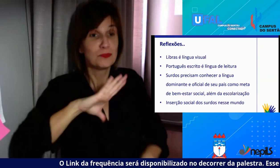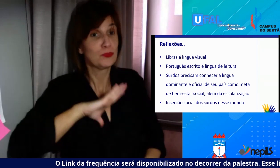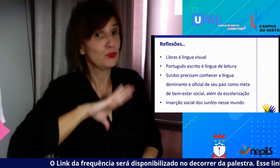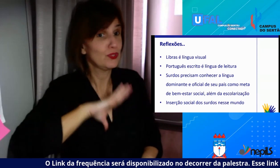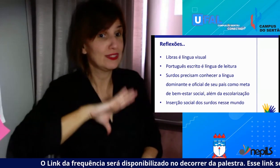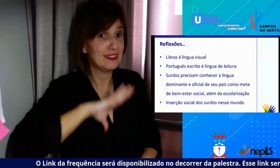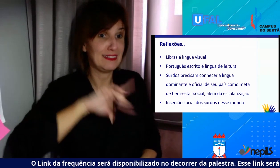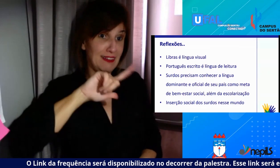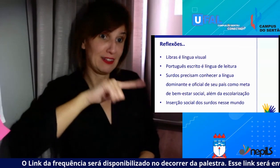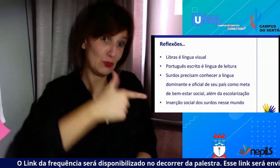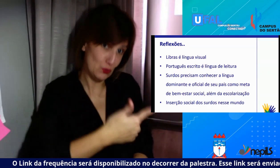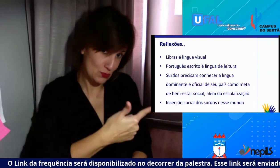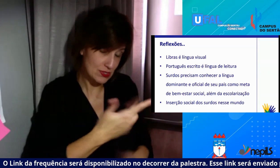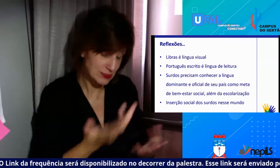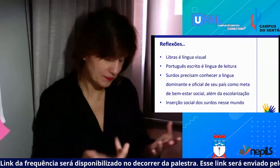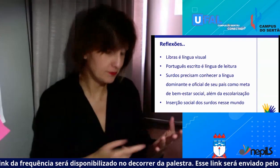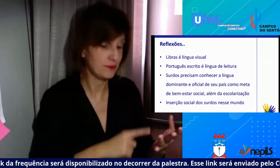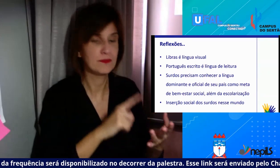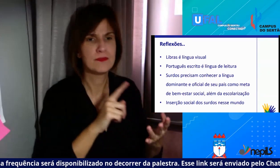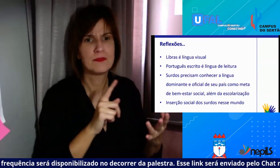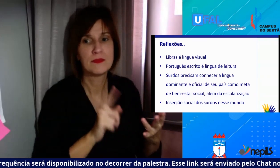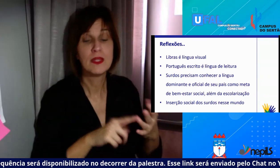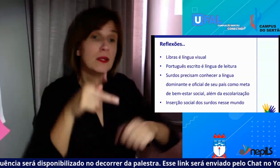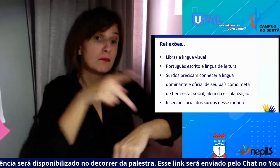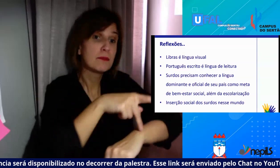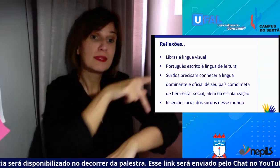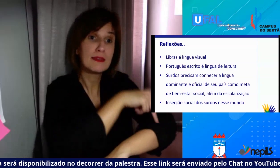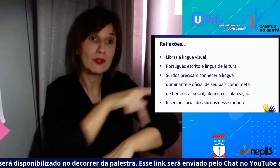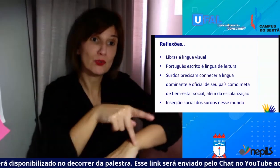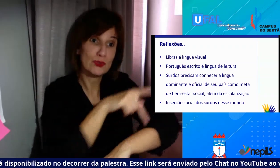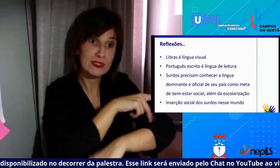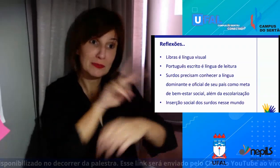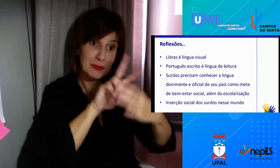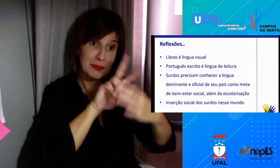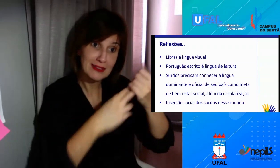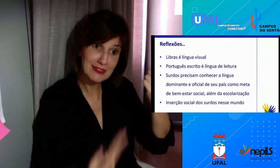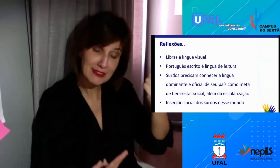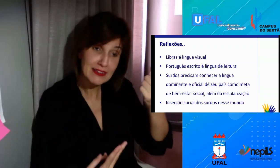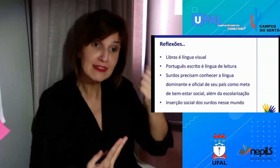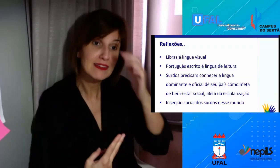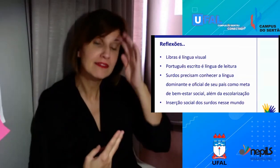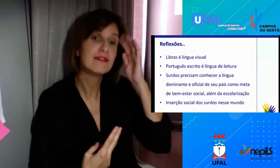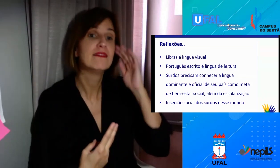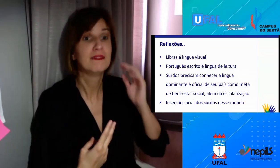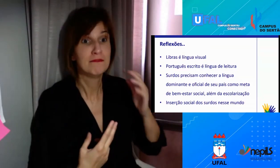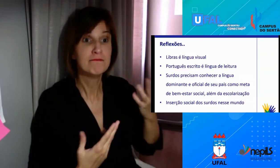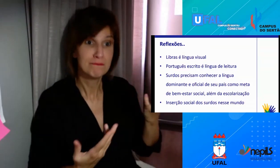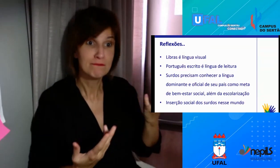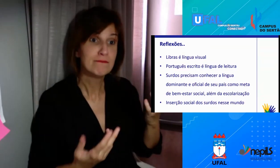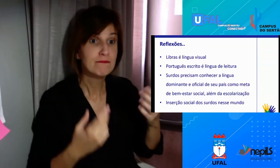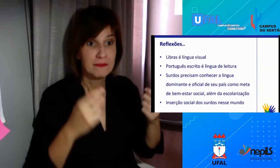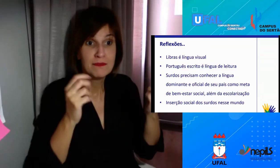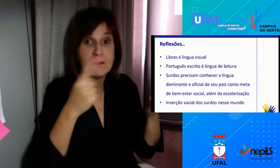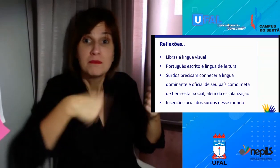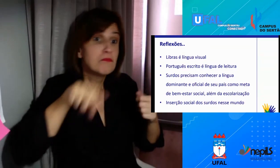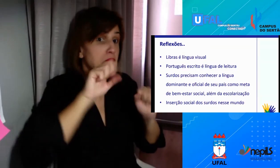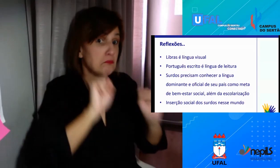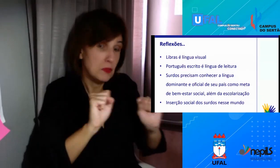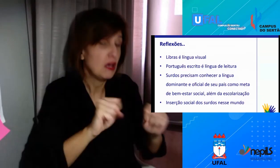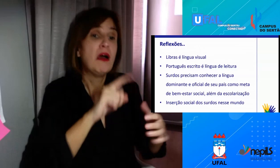língua, então também é uma possibilidade. A pedagogia